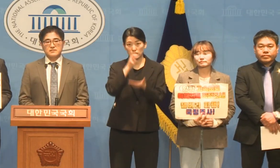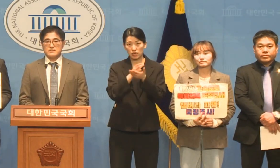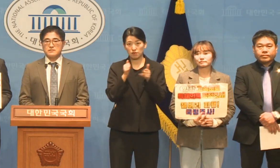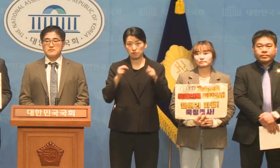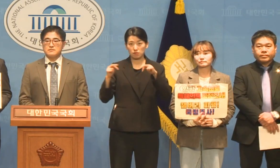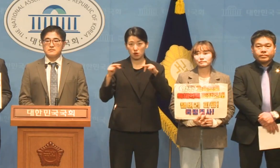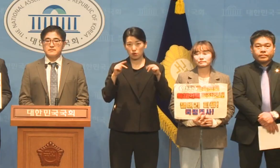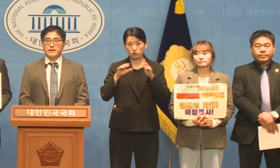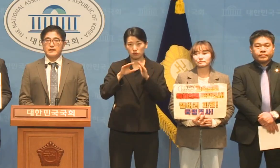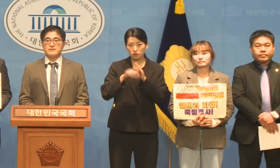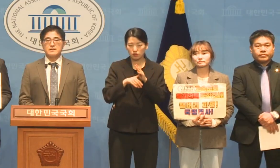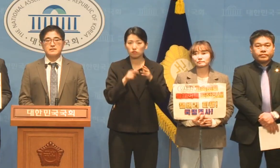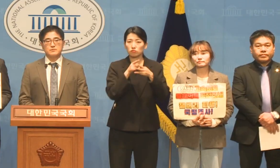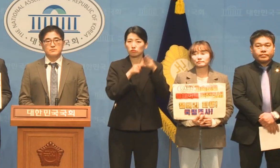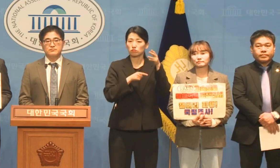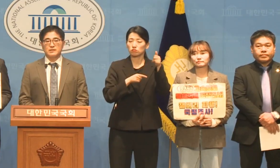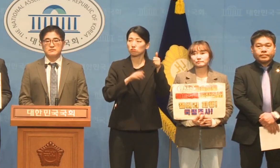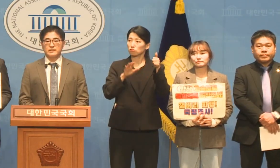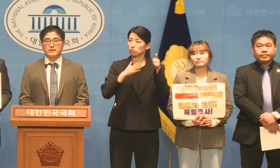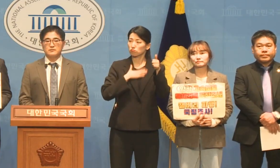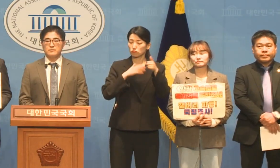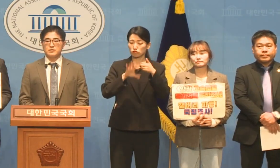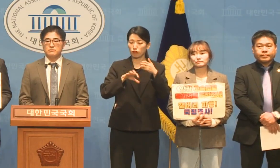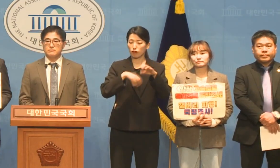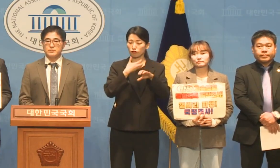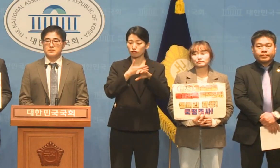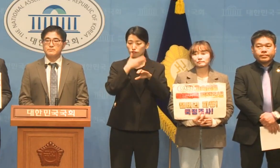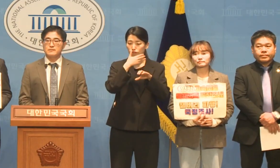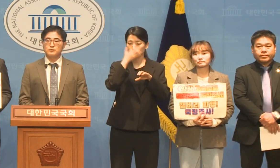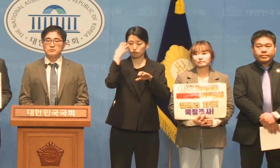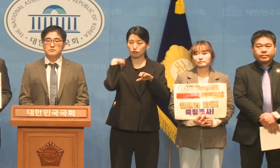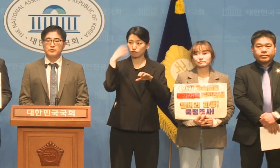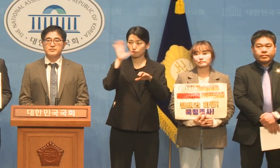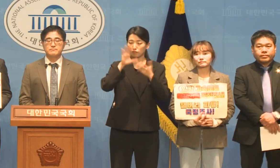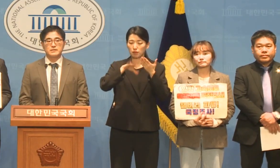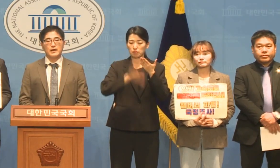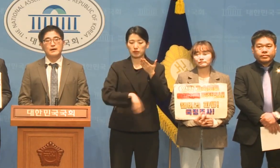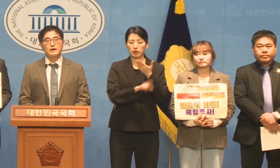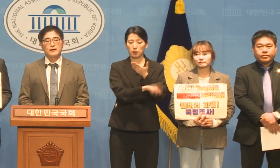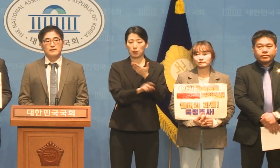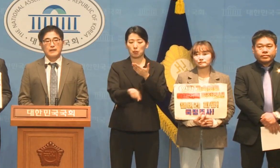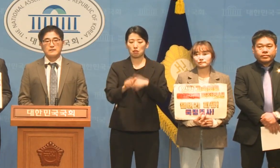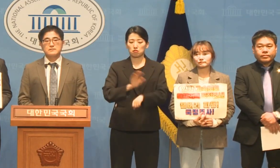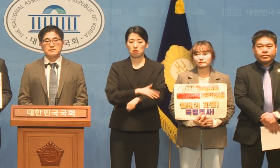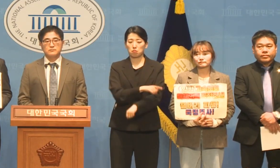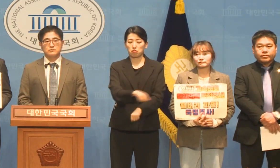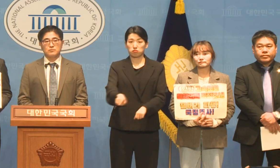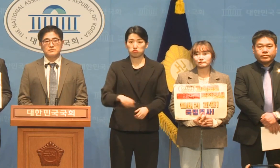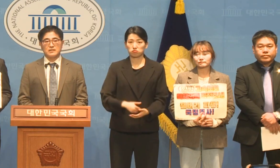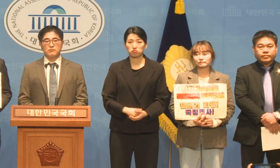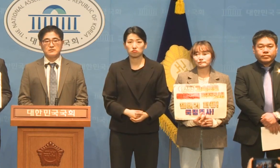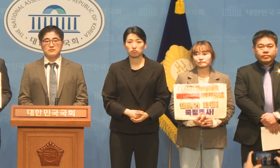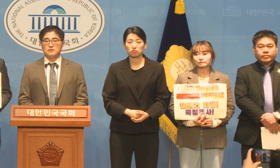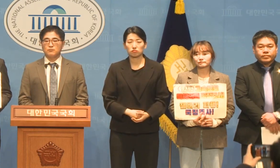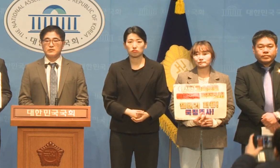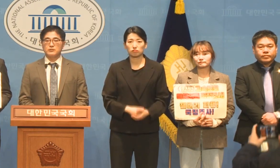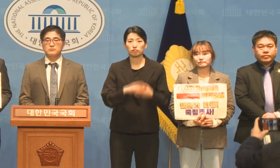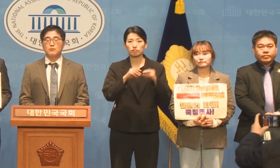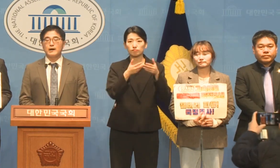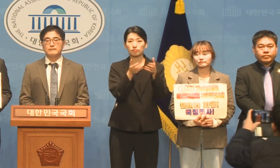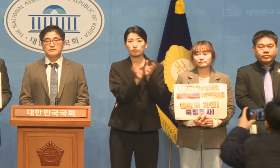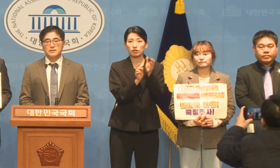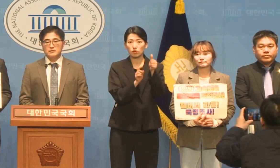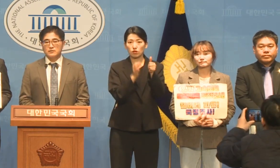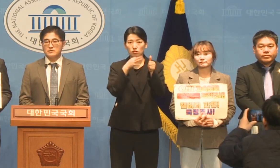윤석열은 자신이 저지른 내란의 책임을 부하들에게 떠미루는 비겁한 모습을 보였습니다. 당시 국토부 장관이었던